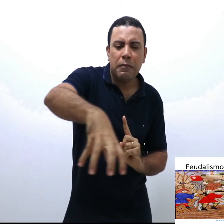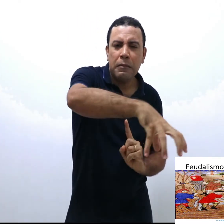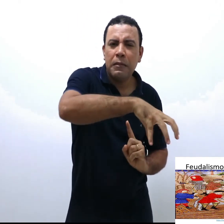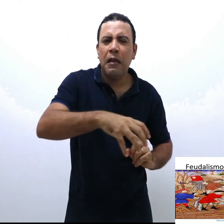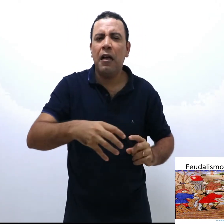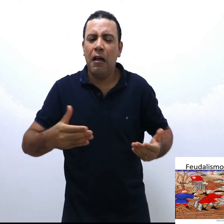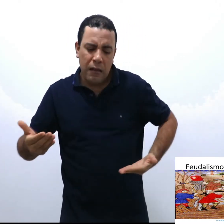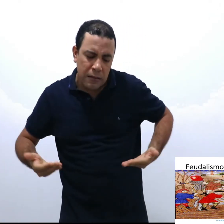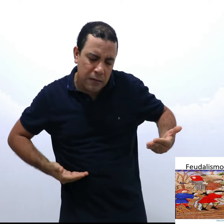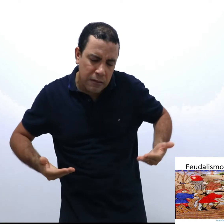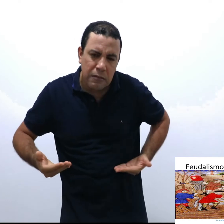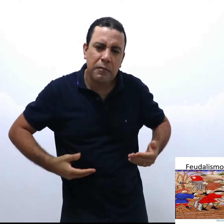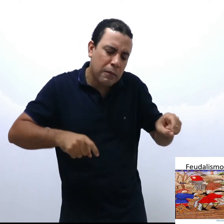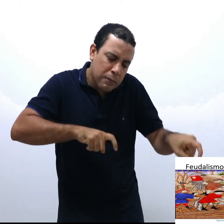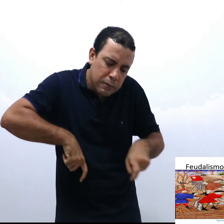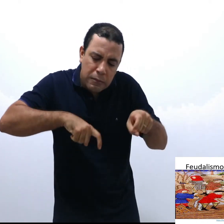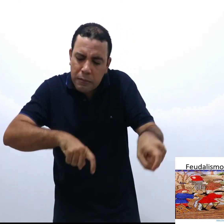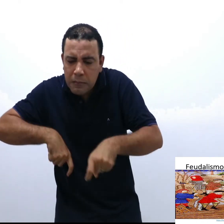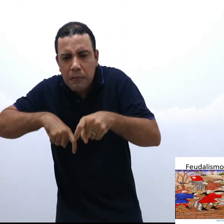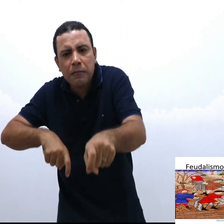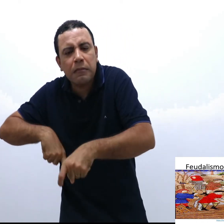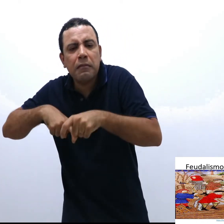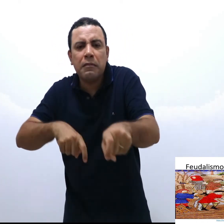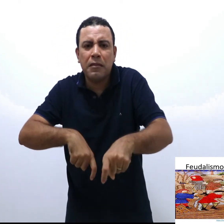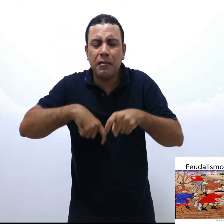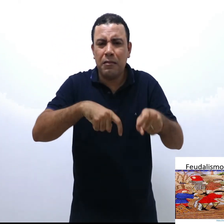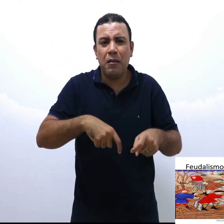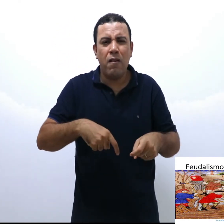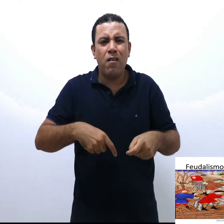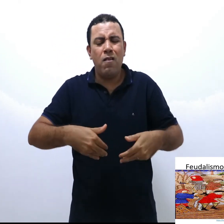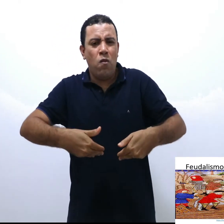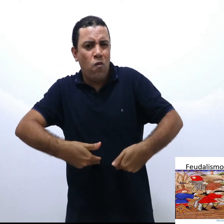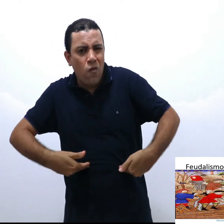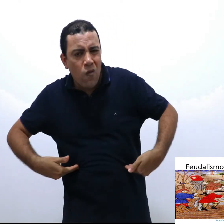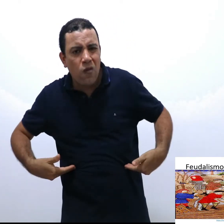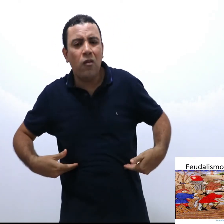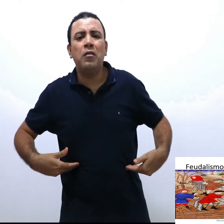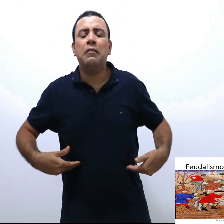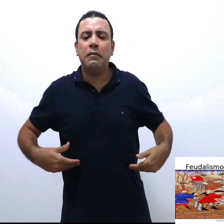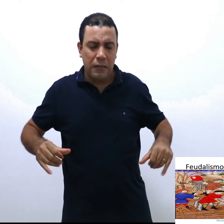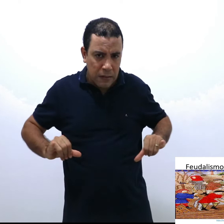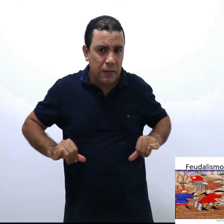senhor, e os outros eram servos que trabalhavam no campo, muitas vezes em condições precárias e de